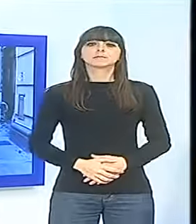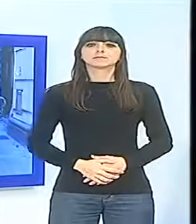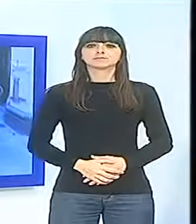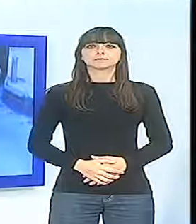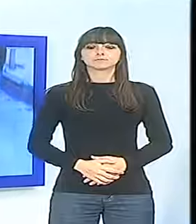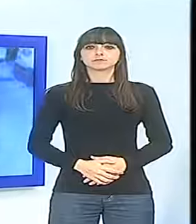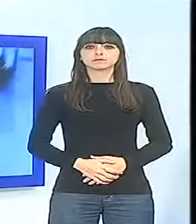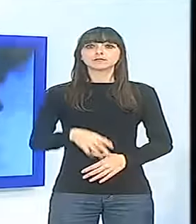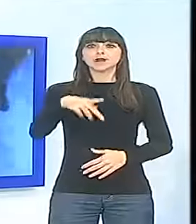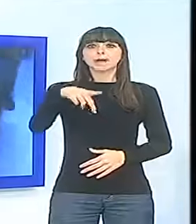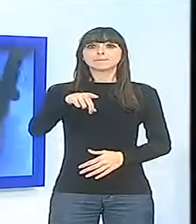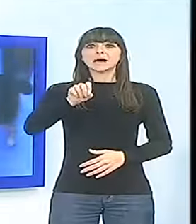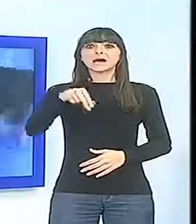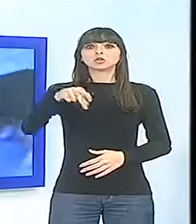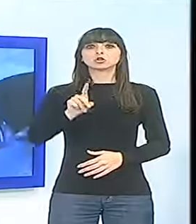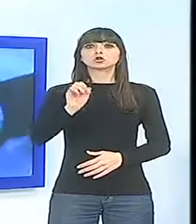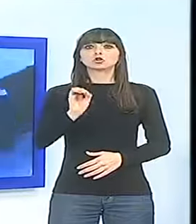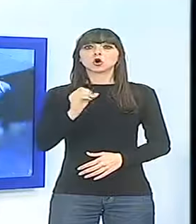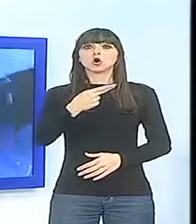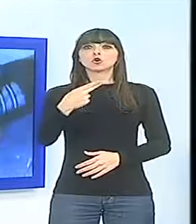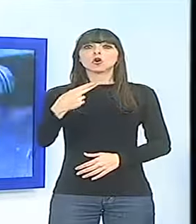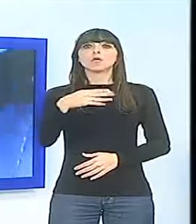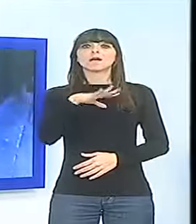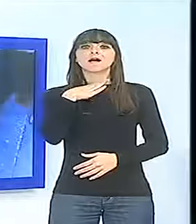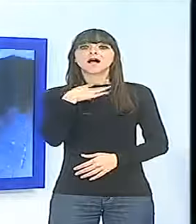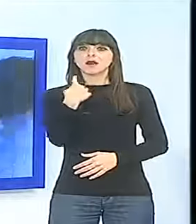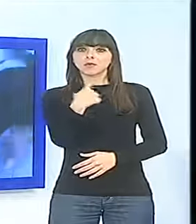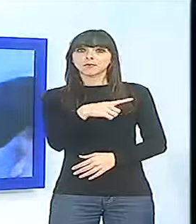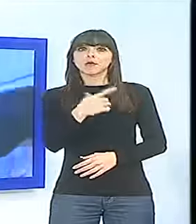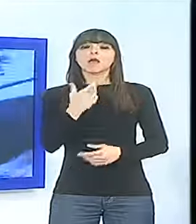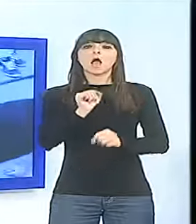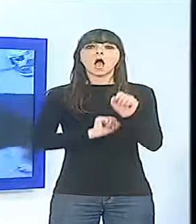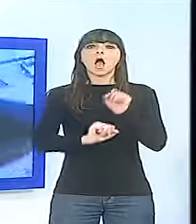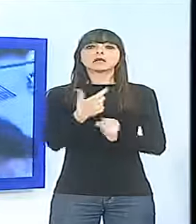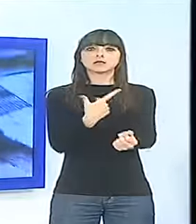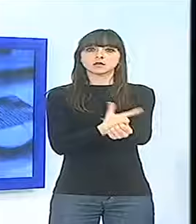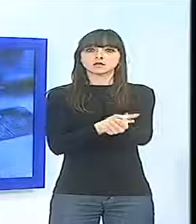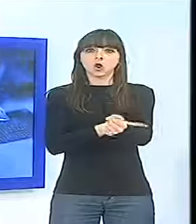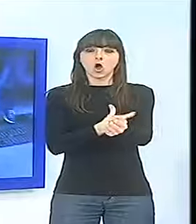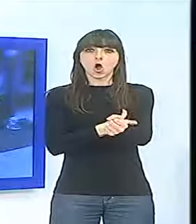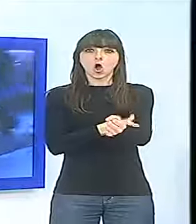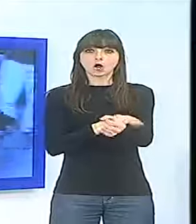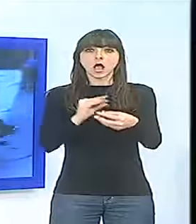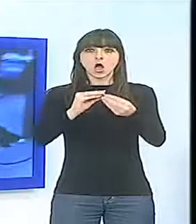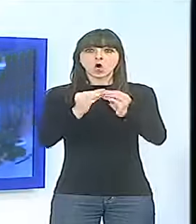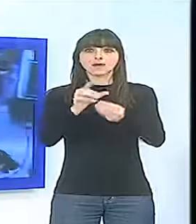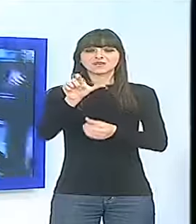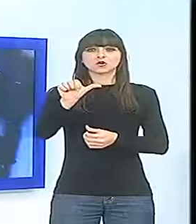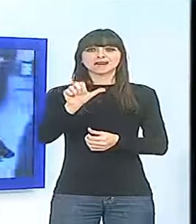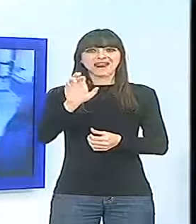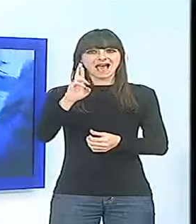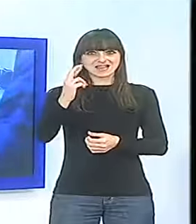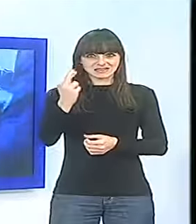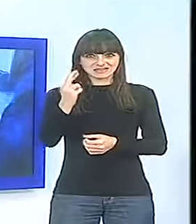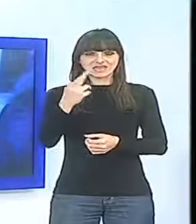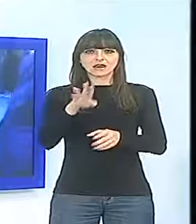È Pando, un cane antidroga di 3 anni, uno dei protagonisti dell'operazione Laser, che ha permesso alla polizia di sgominare un